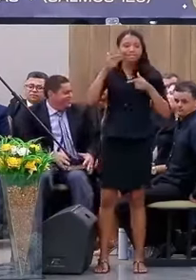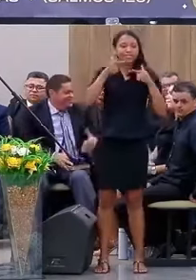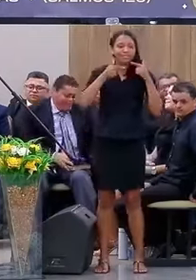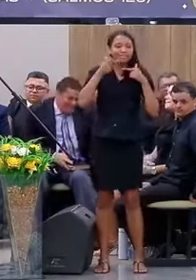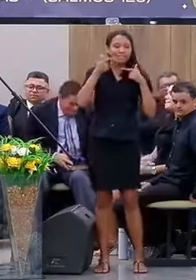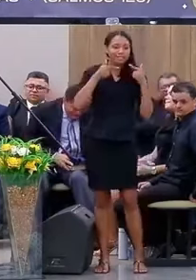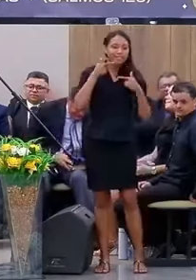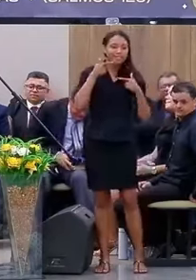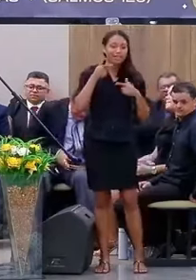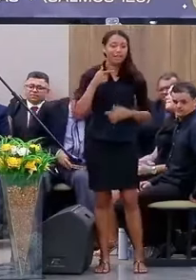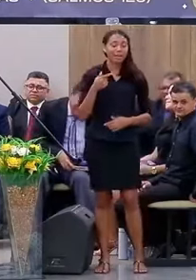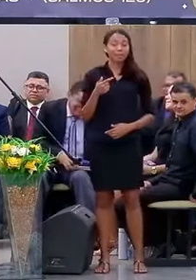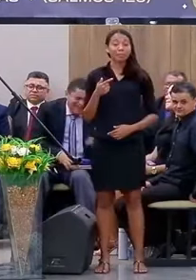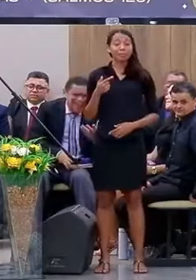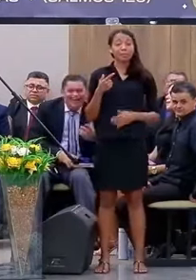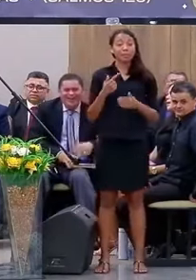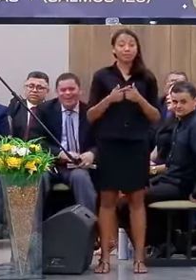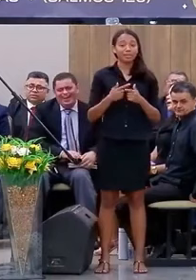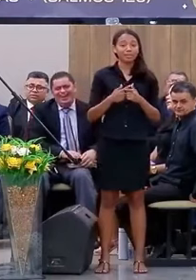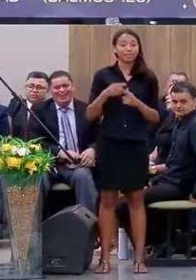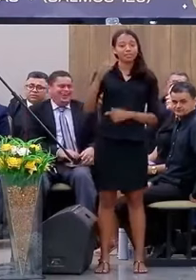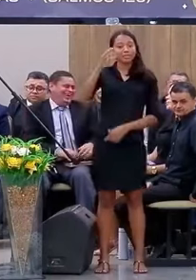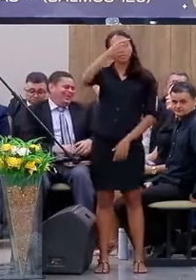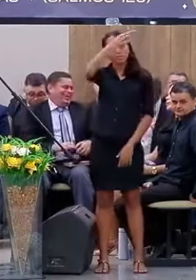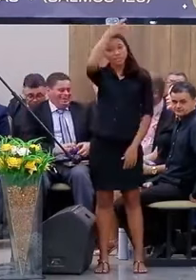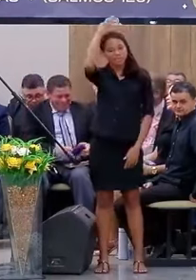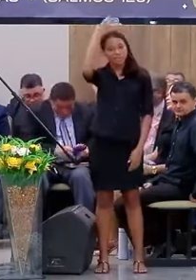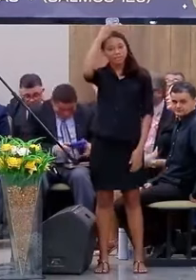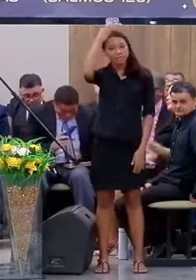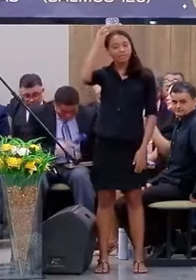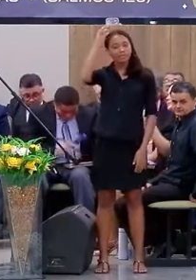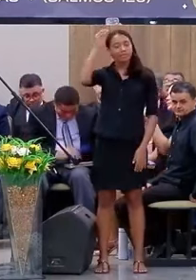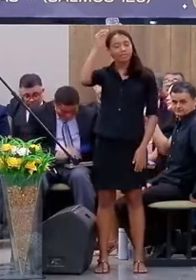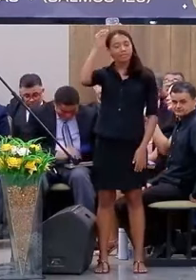Espírito Santo de Deus através de Jesus Cristo.